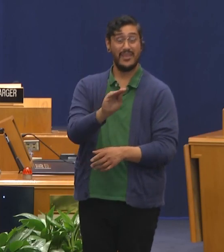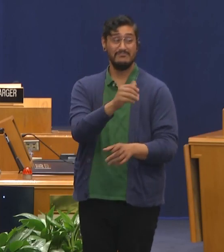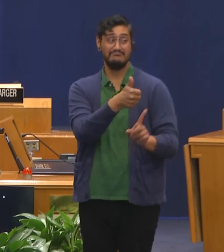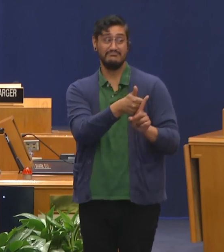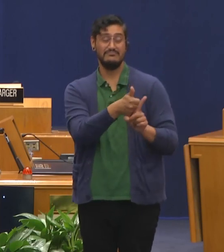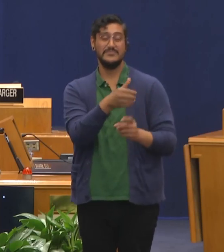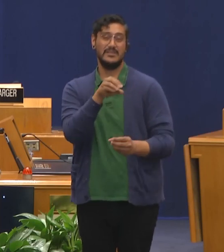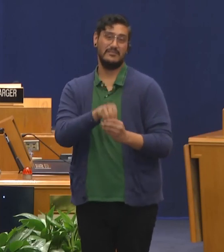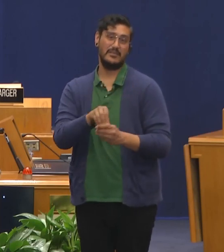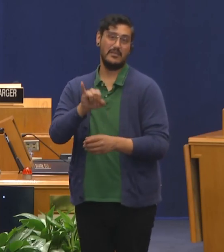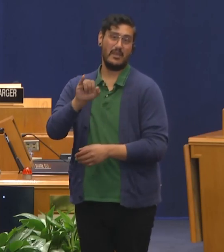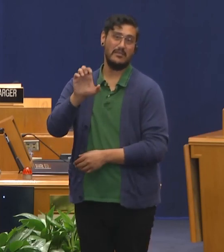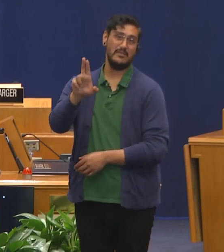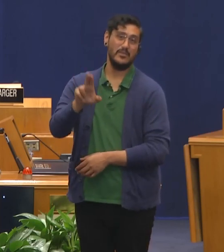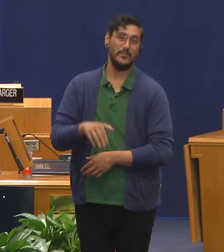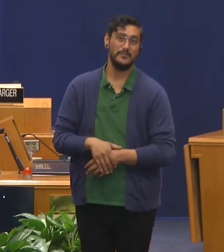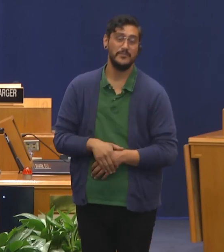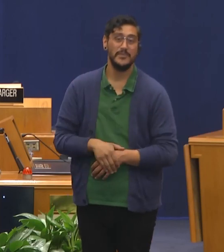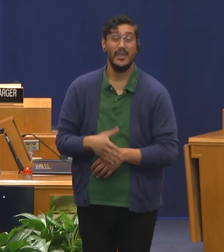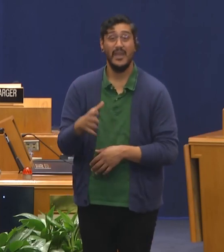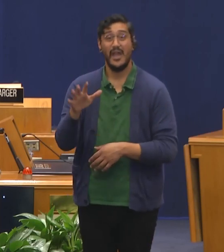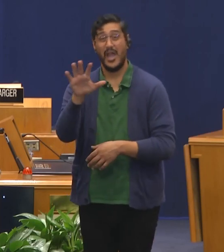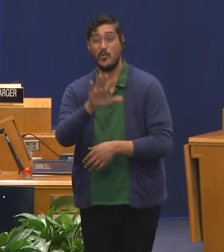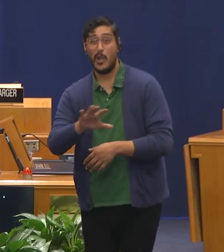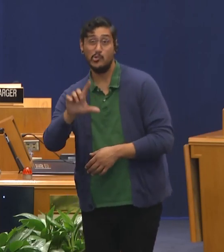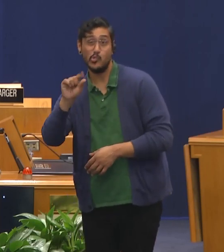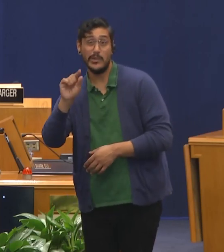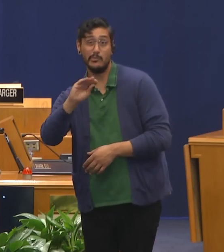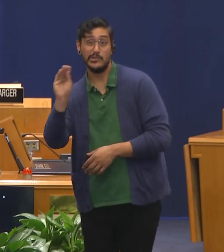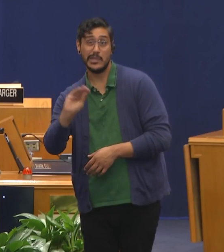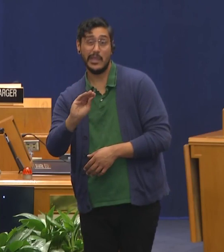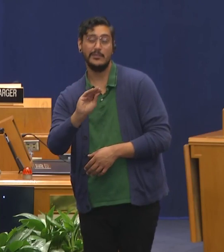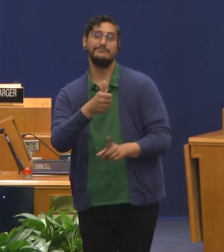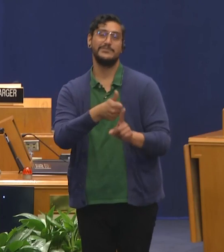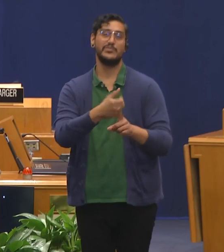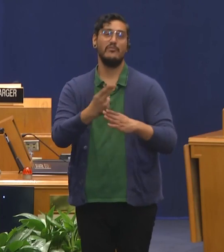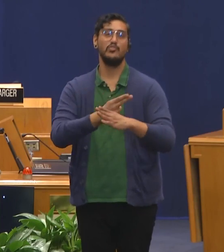cuidados intensivos y el 20% están en ventiladores.